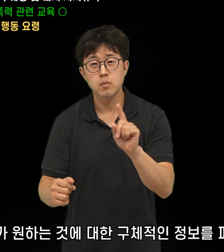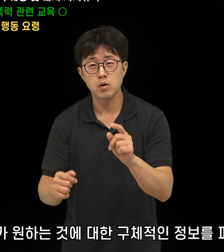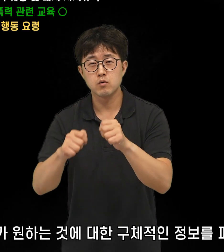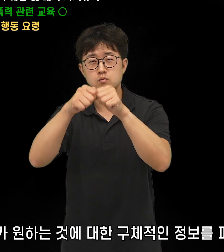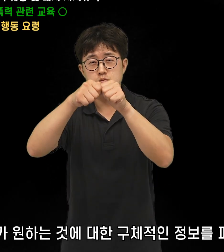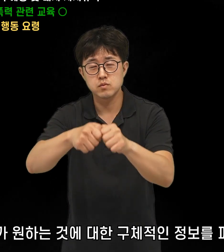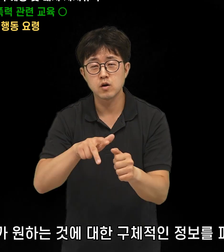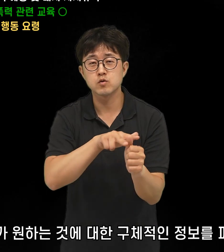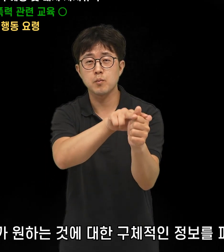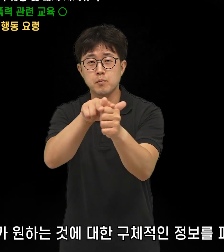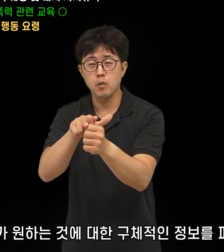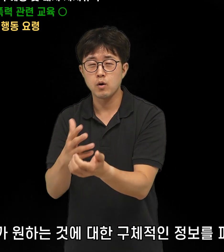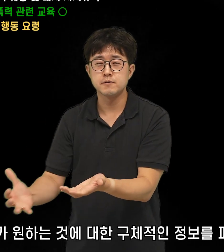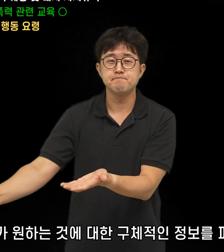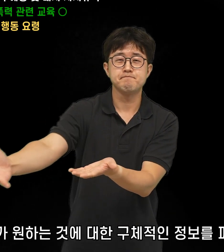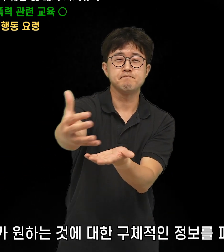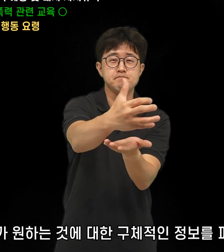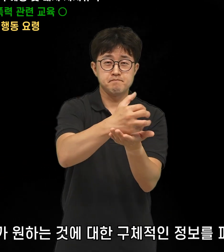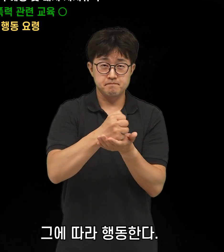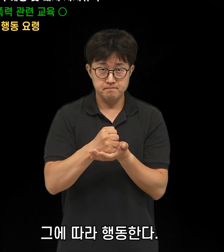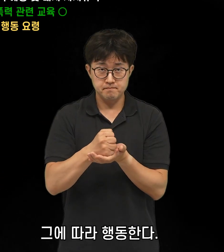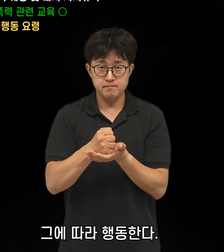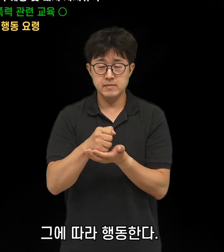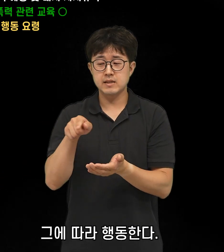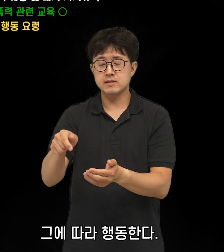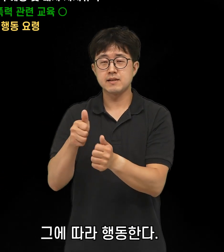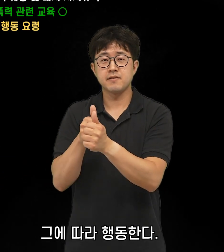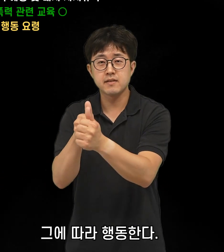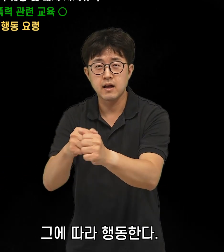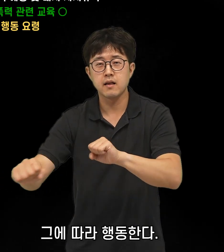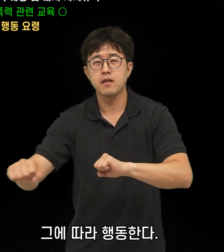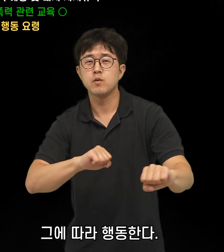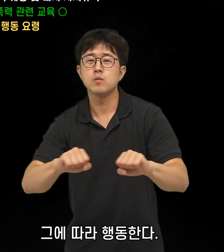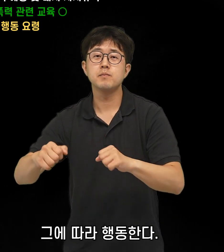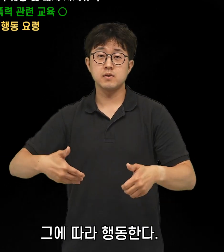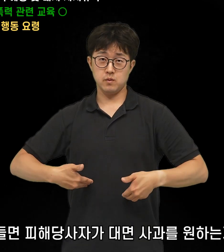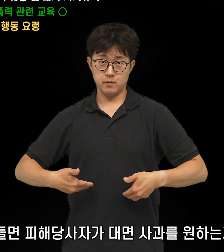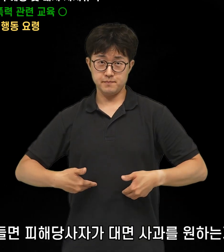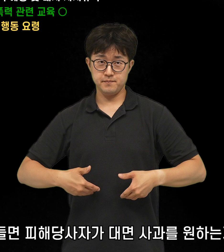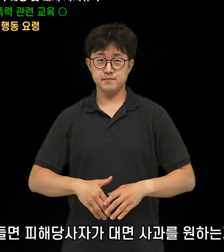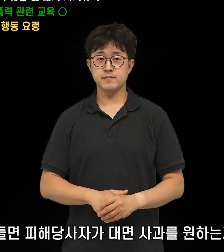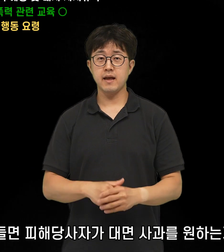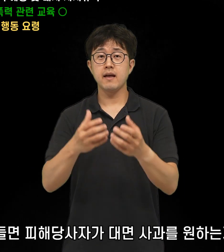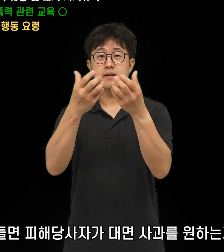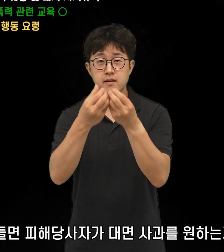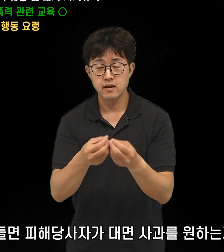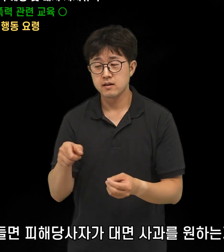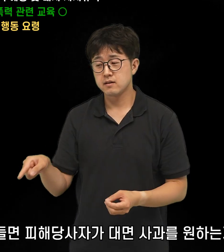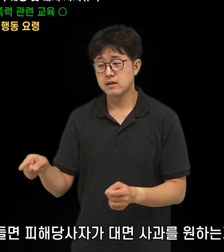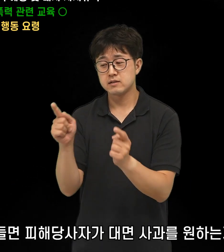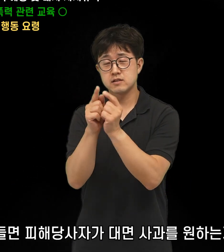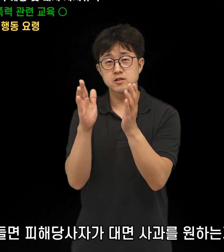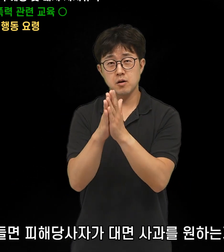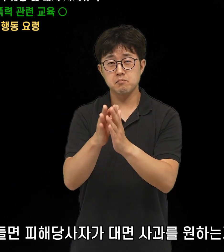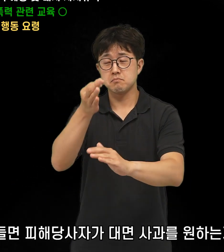구체적인 정보를 파악하고 그에 따라 행동한다. 예를 들면 피해 당사자가 대면